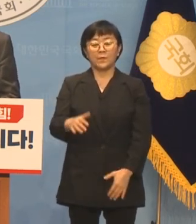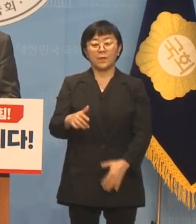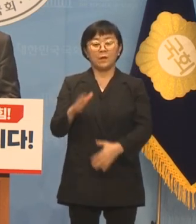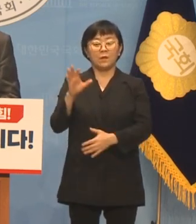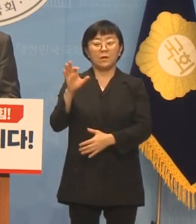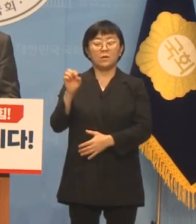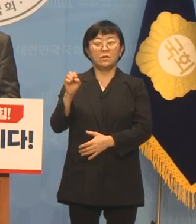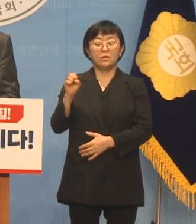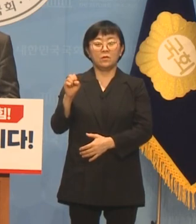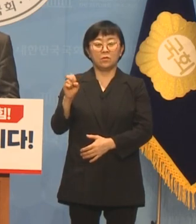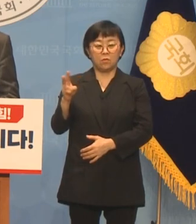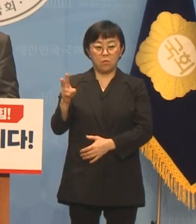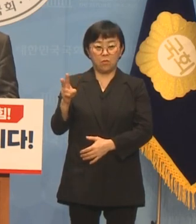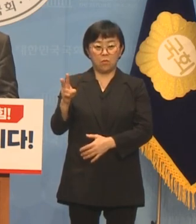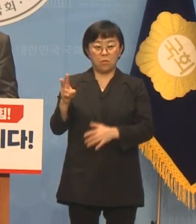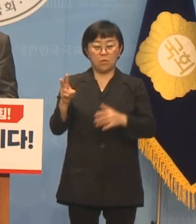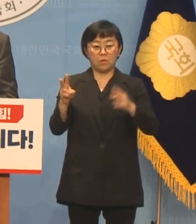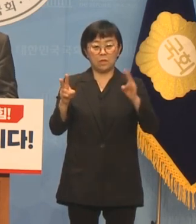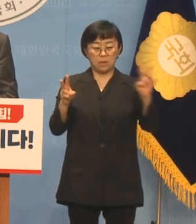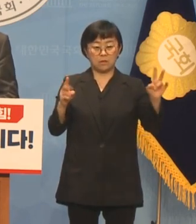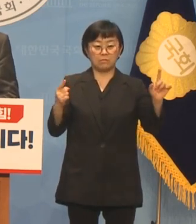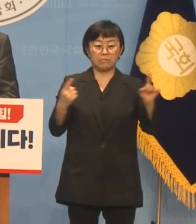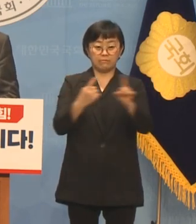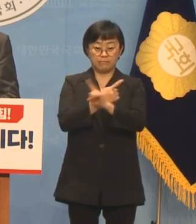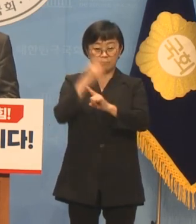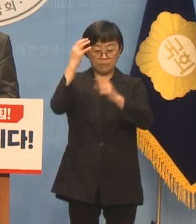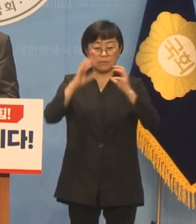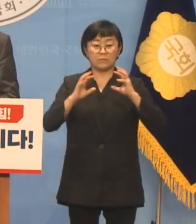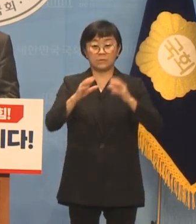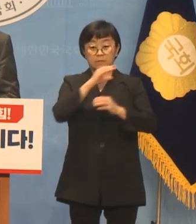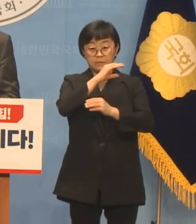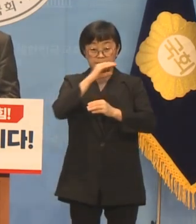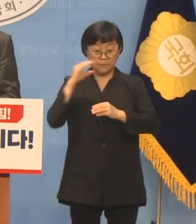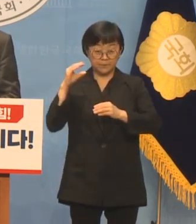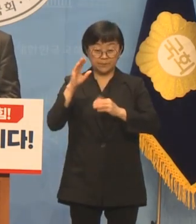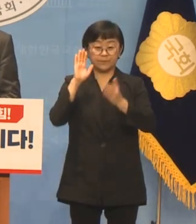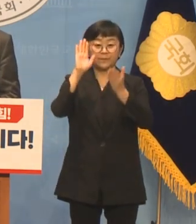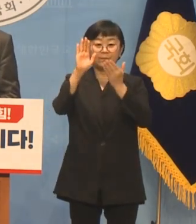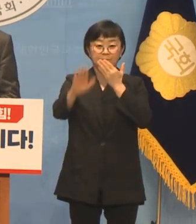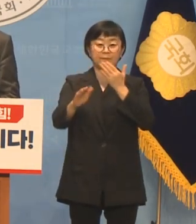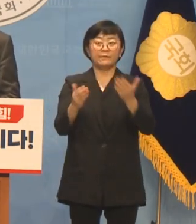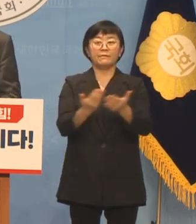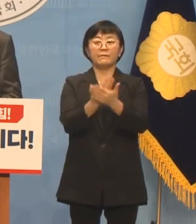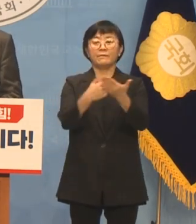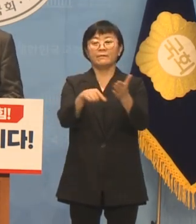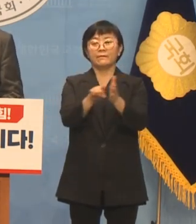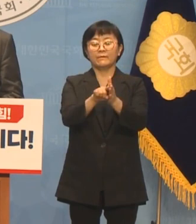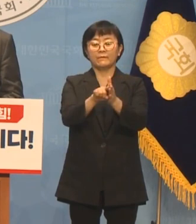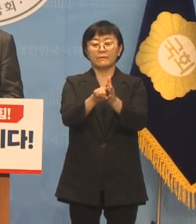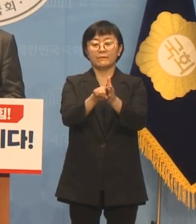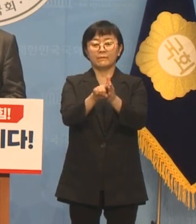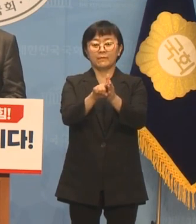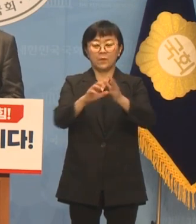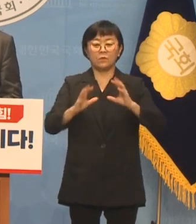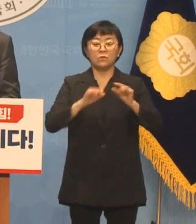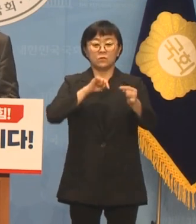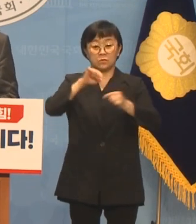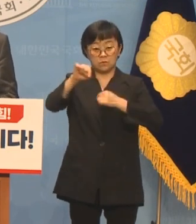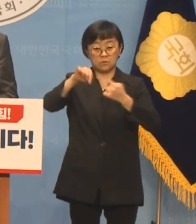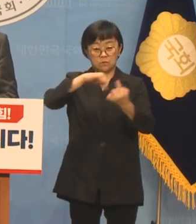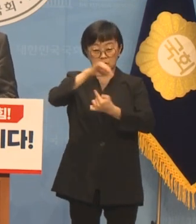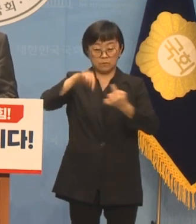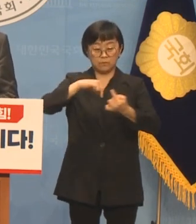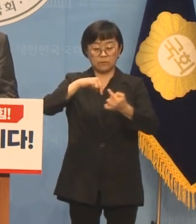여소야대 정국을 바꾸어서 대한민국의 올바른 미래 발전을 위한